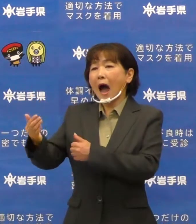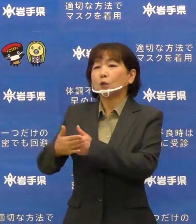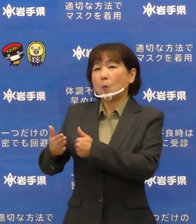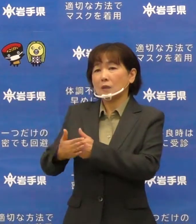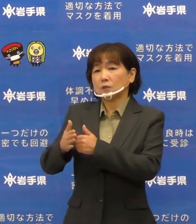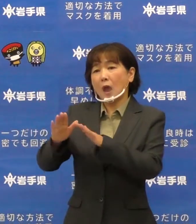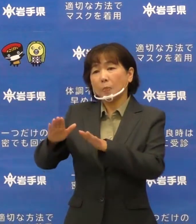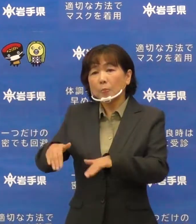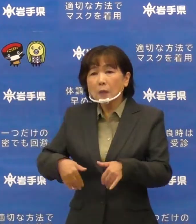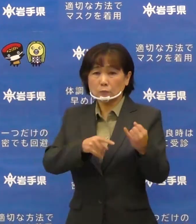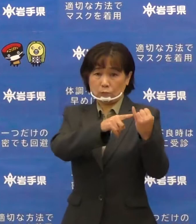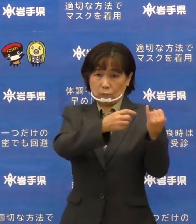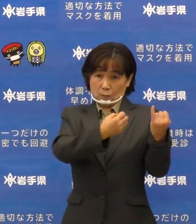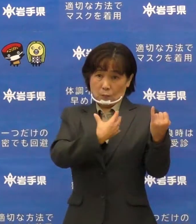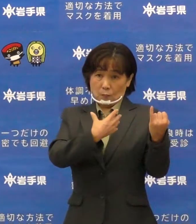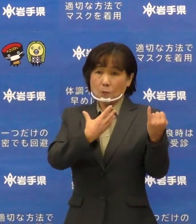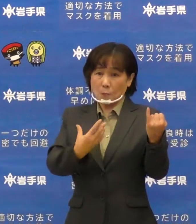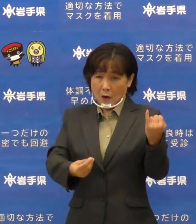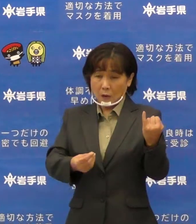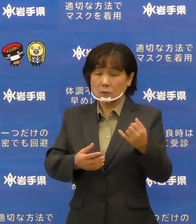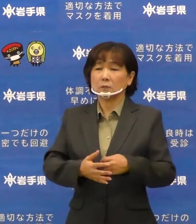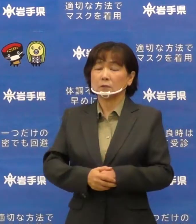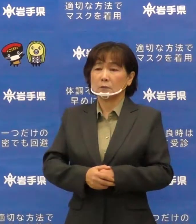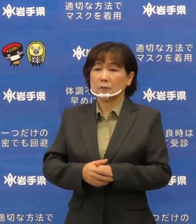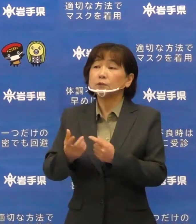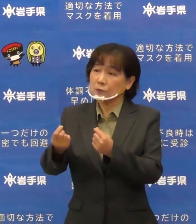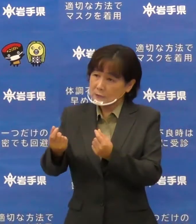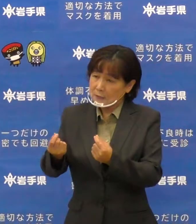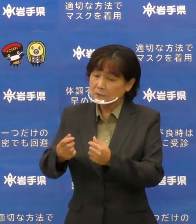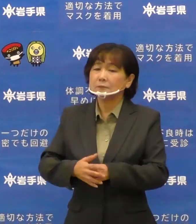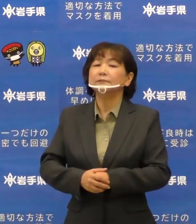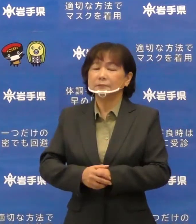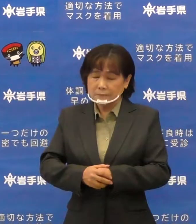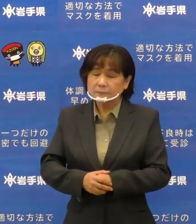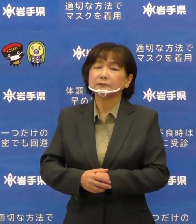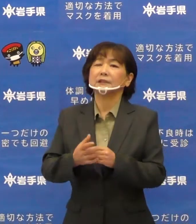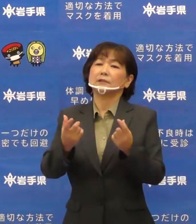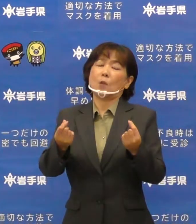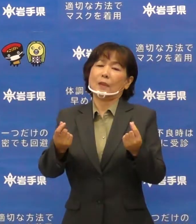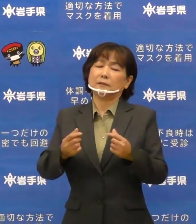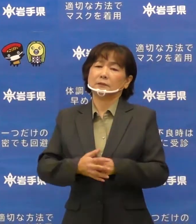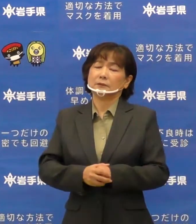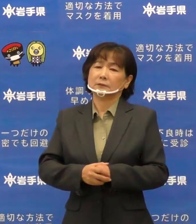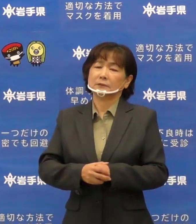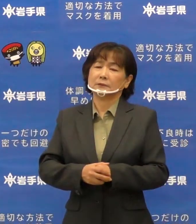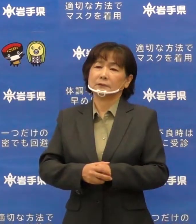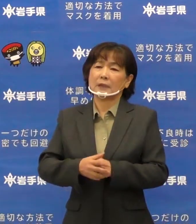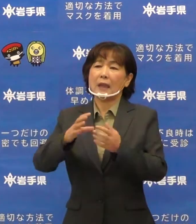ね、さっき言ったような岩手におけるこの野党共闘の政